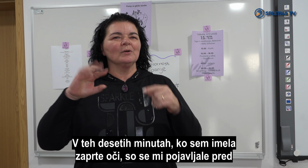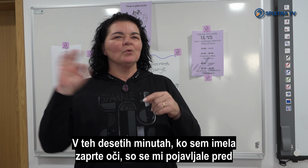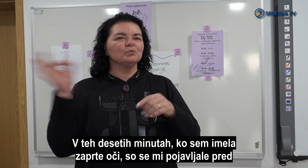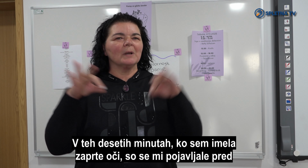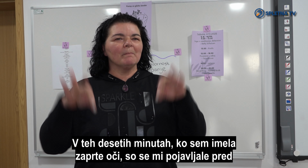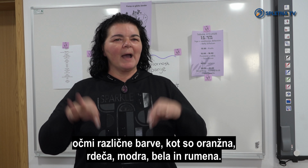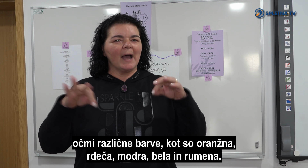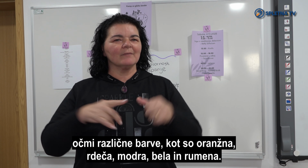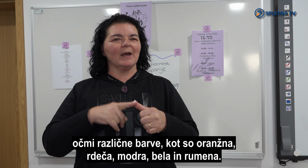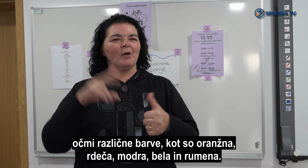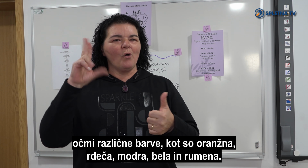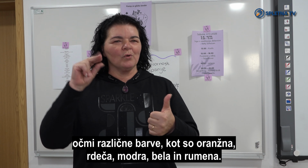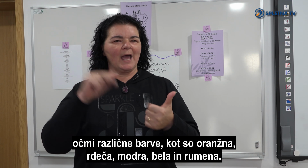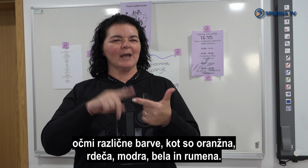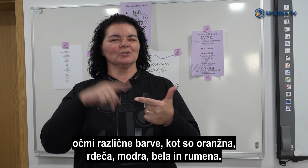modra, bela in rumena.